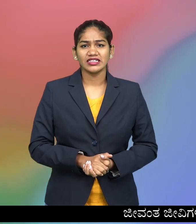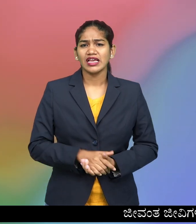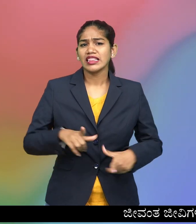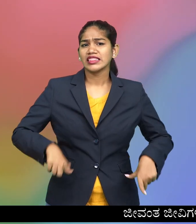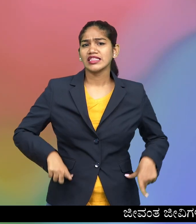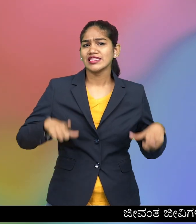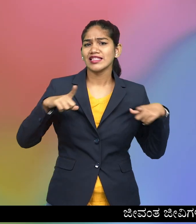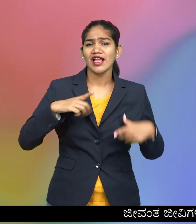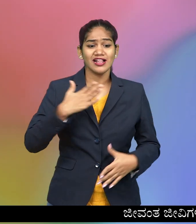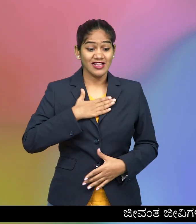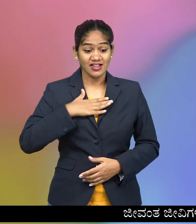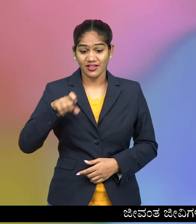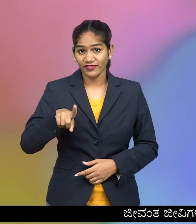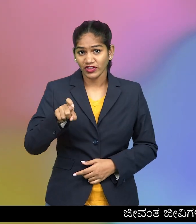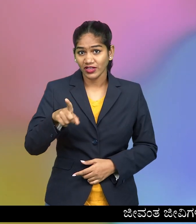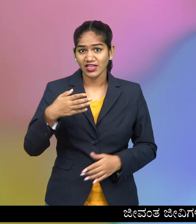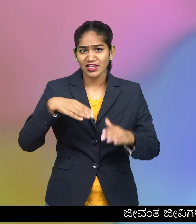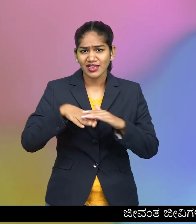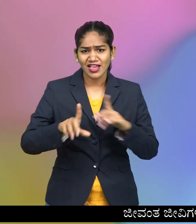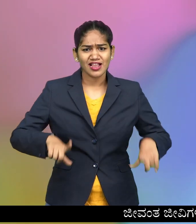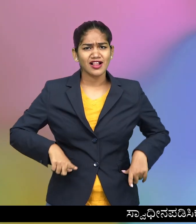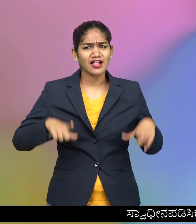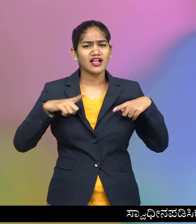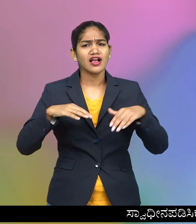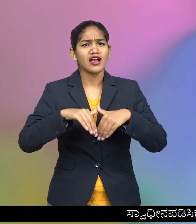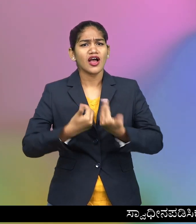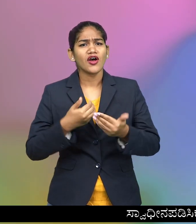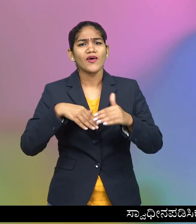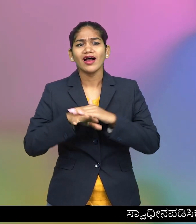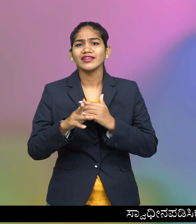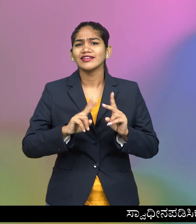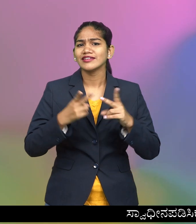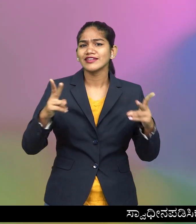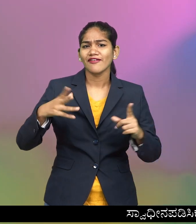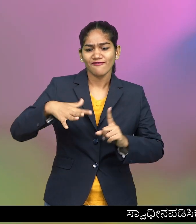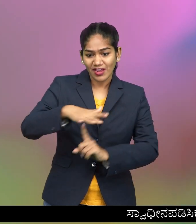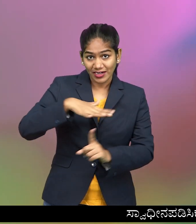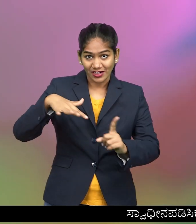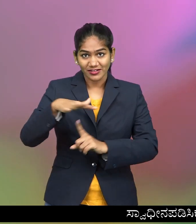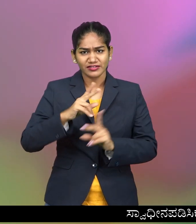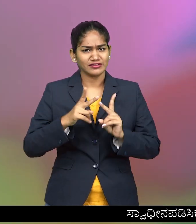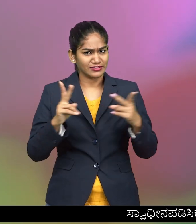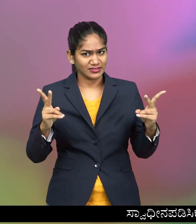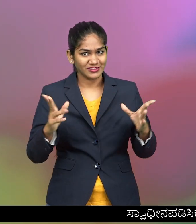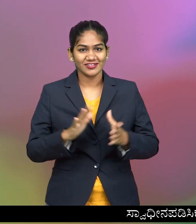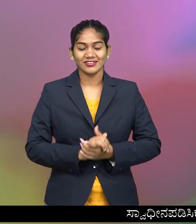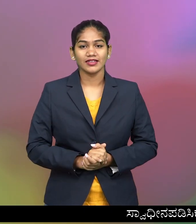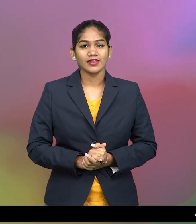ಜೀವಂತ ಜೀವಿಗಳು ವಿಭಿನ್ನ ಪರಿಸ್ಥಿತಿಗಳಲ್ಲಿ ಮತ್ತು ಸ್ವಾಧೀನಪಡಿಸಿಕೊಂಡ ಆಹಾರದಲ್ಲಿ ಬದುಕುತ್ತವೆ,